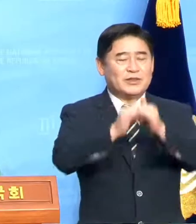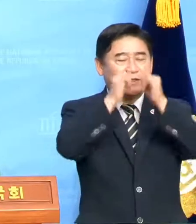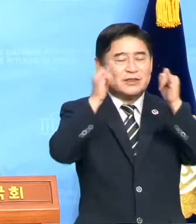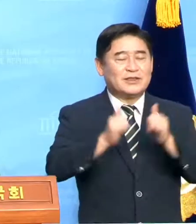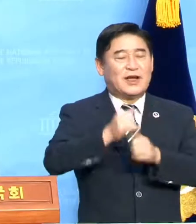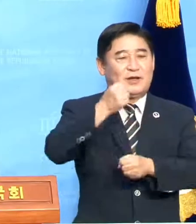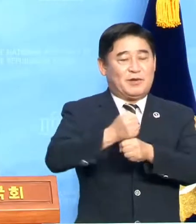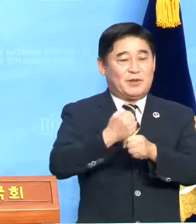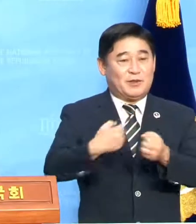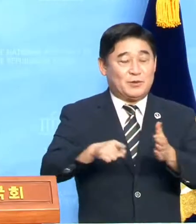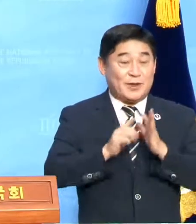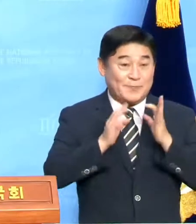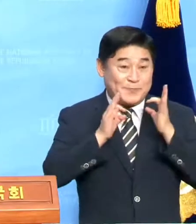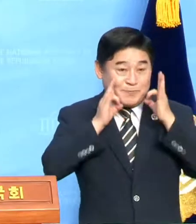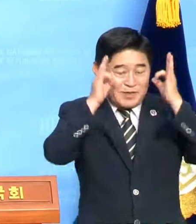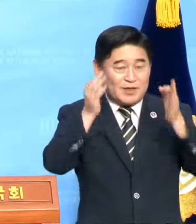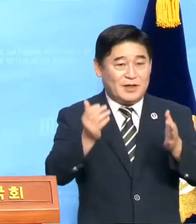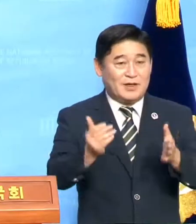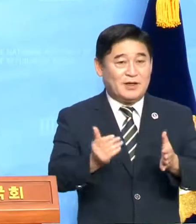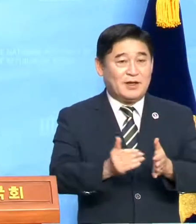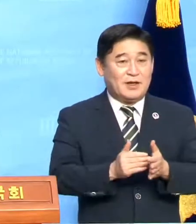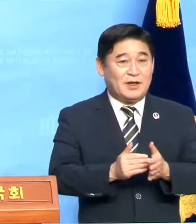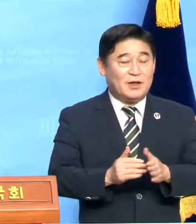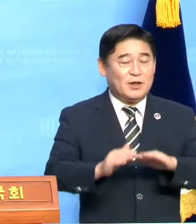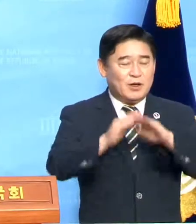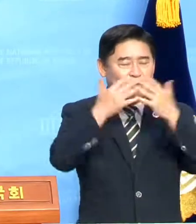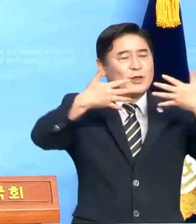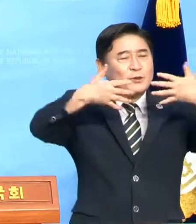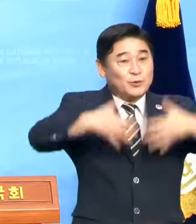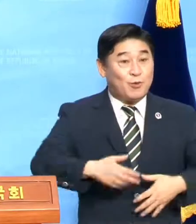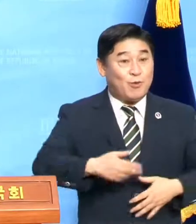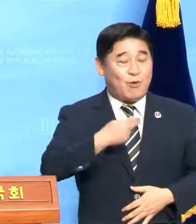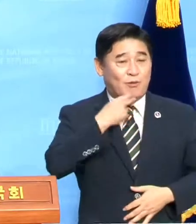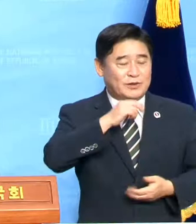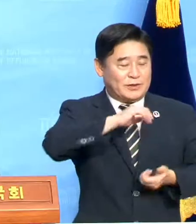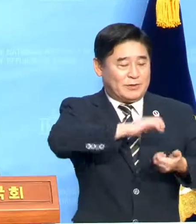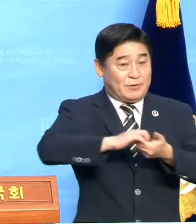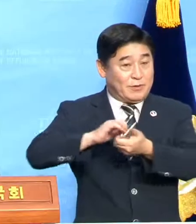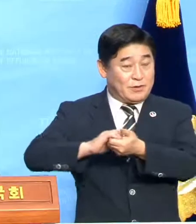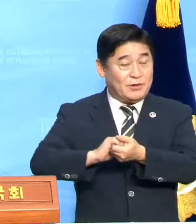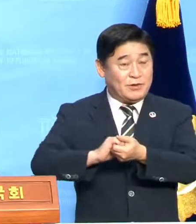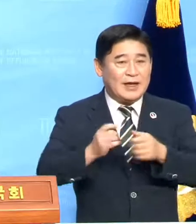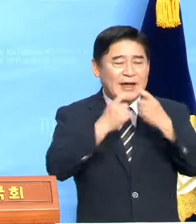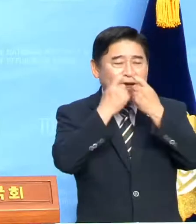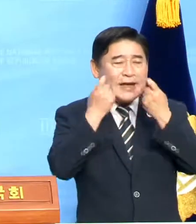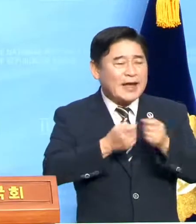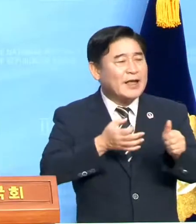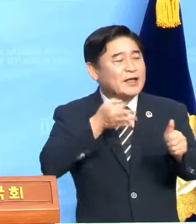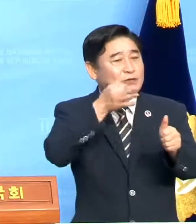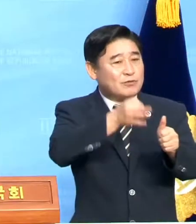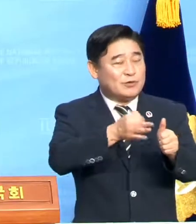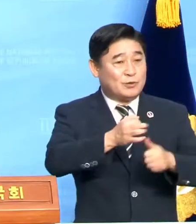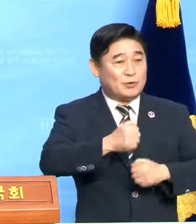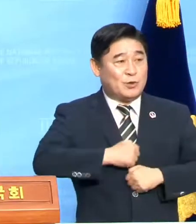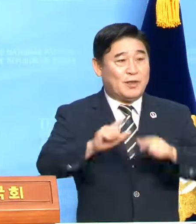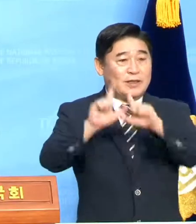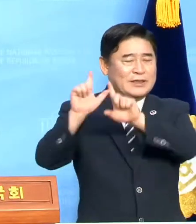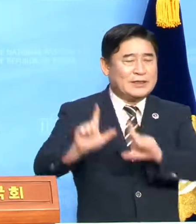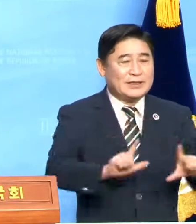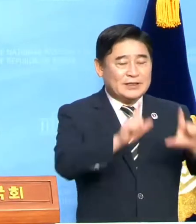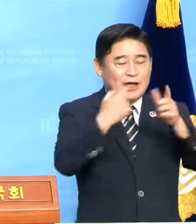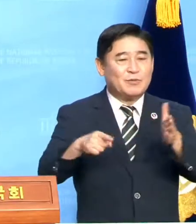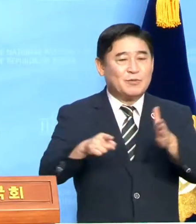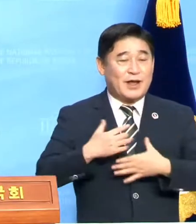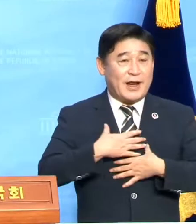만들기 위해 힘을 쏟았습니다 모두에게 조건없이 정기적으로 개인에게 지급되는 존엄한 삶을 유지하기